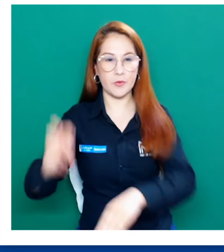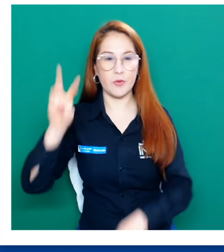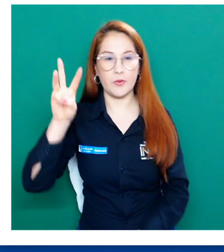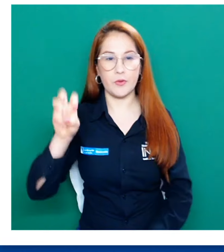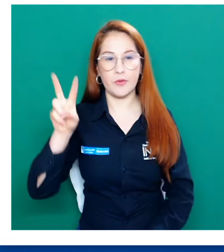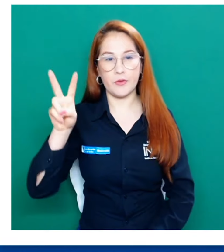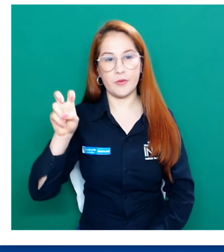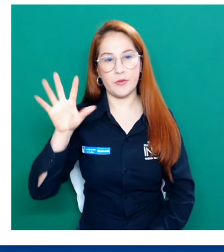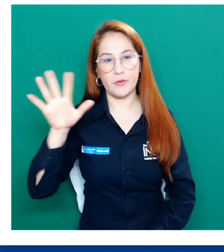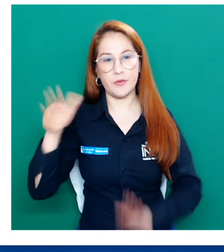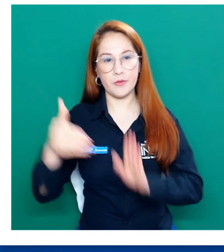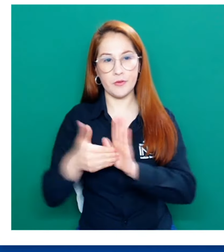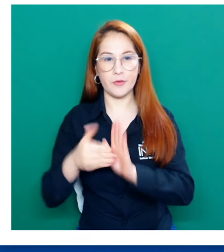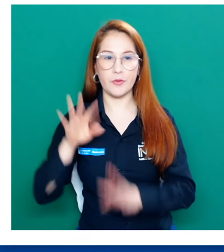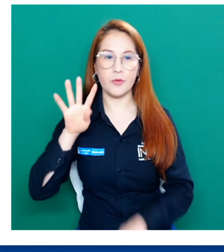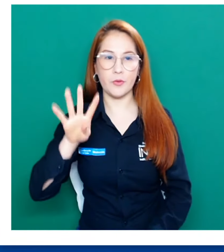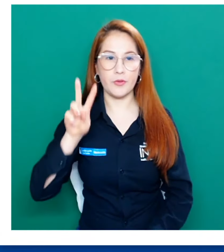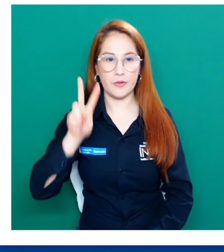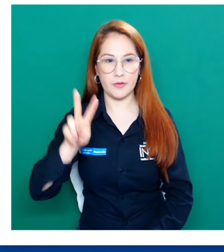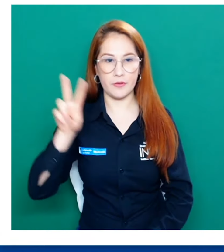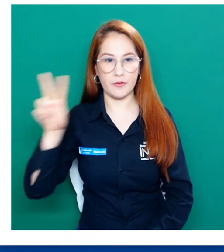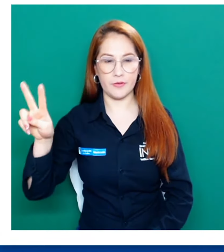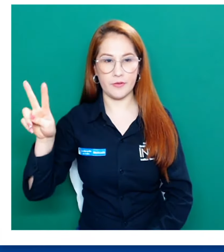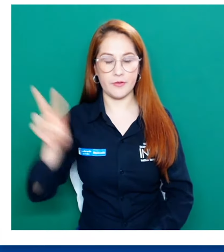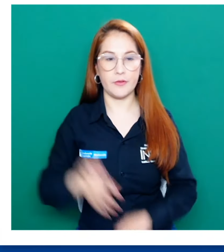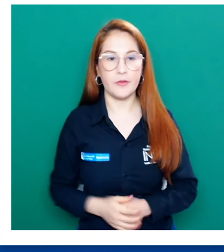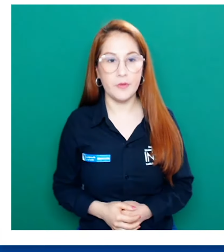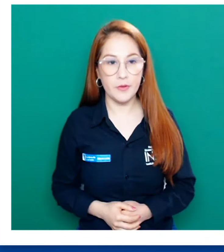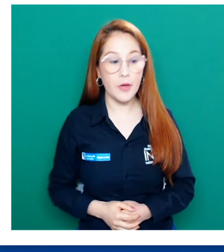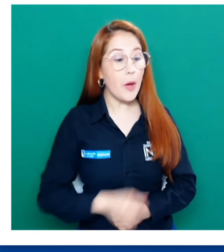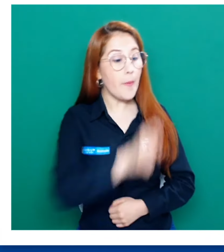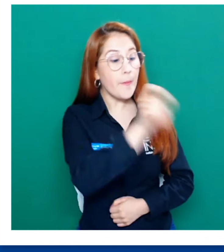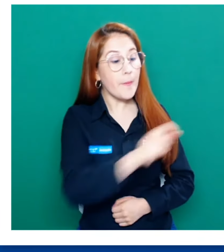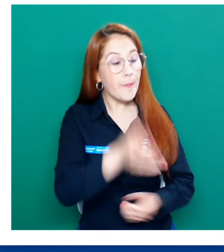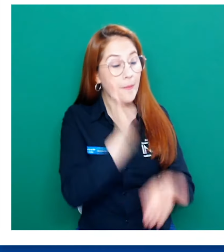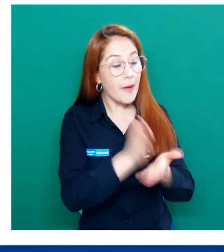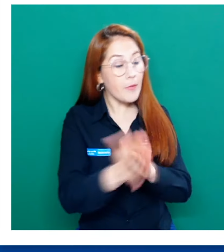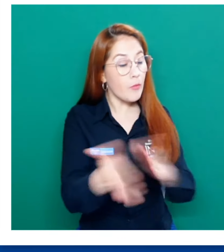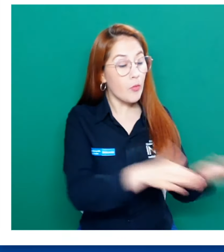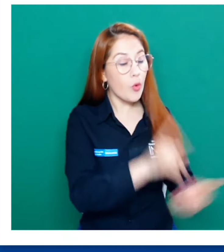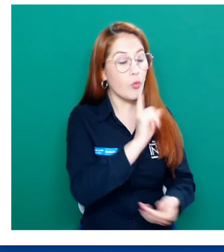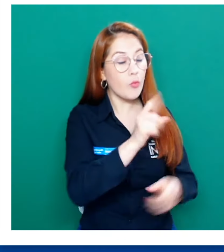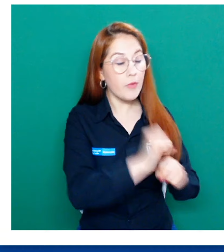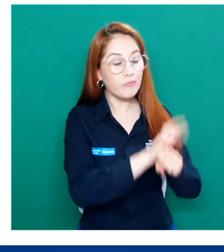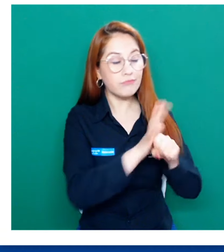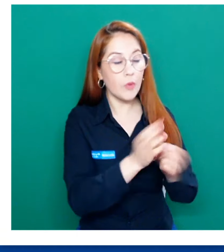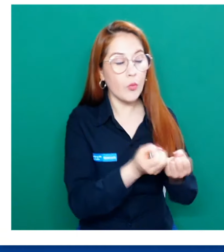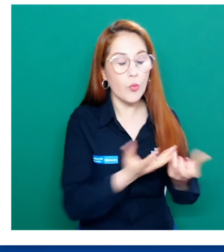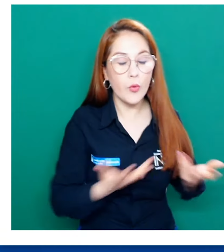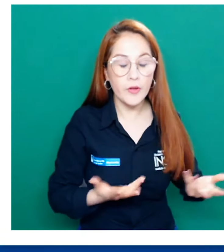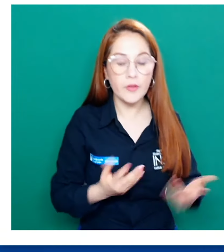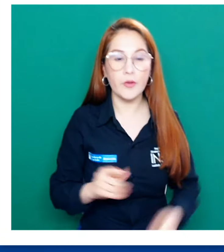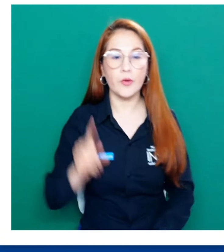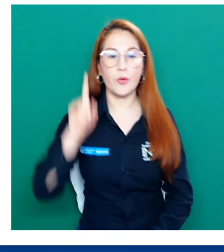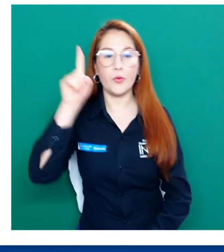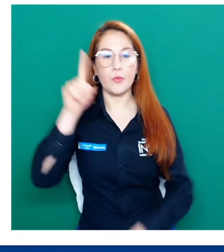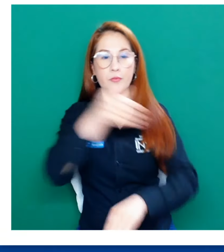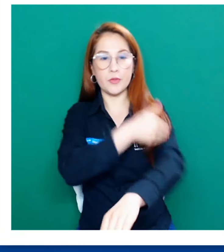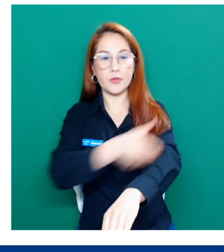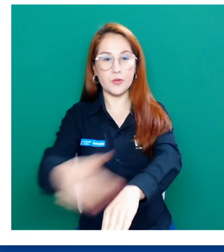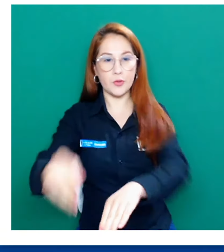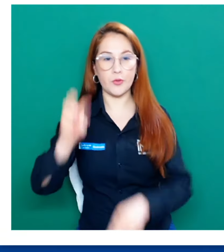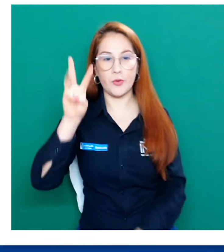.875.422. Número de personas muertas,